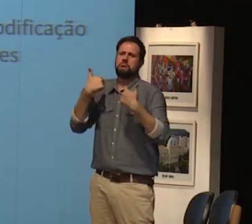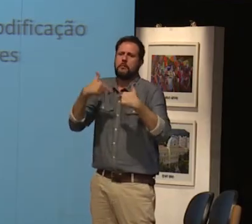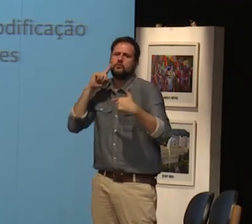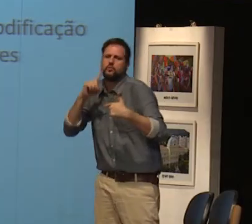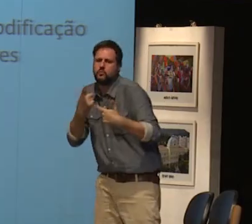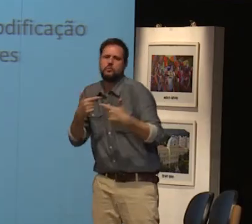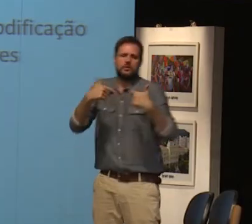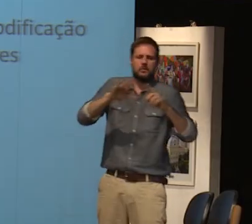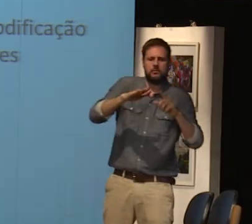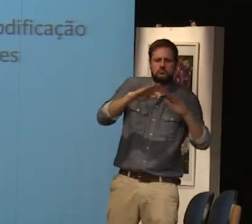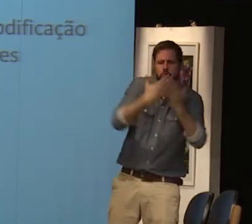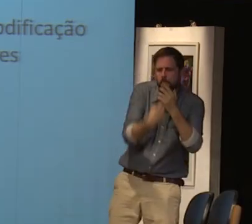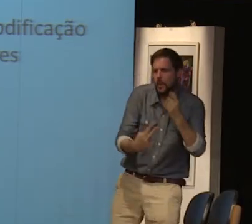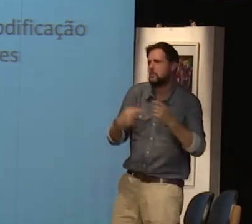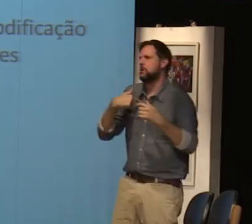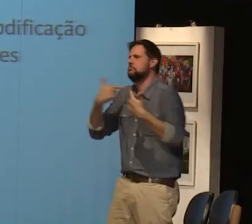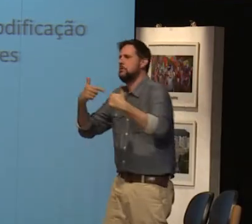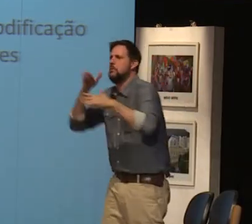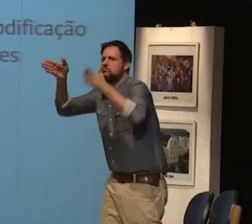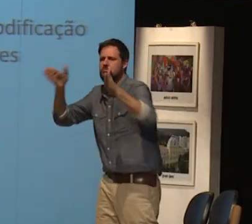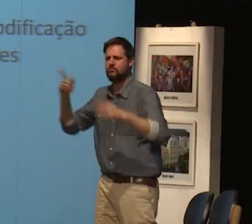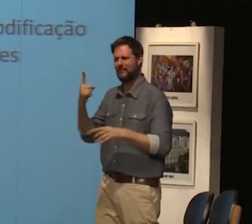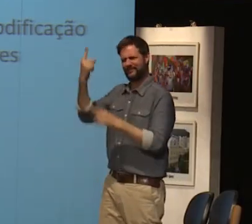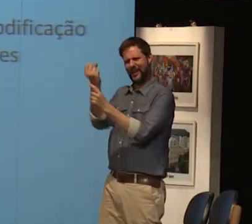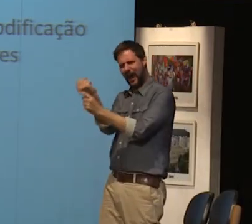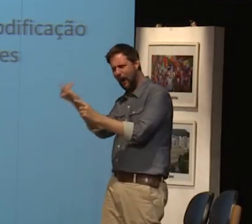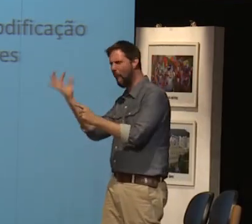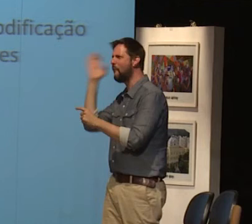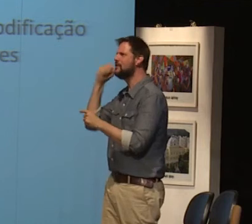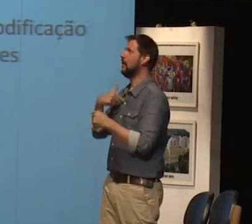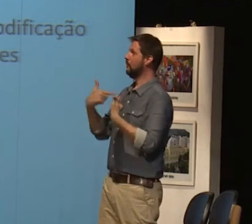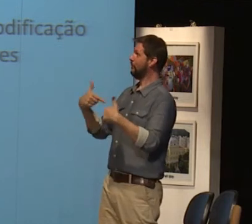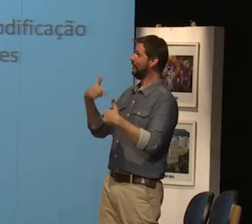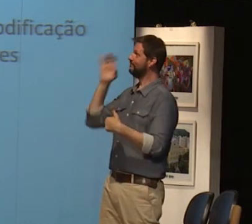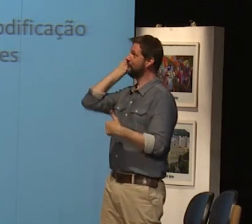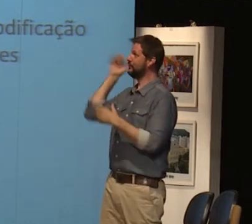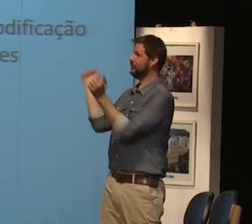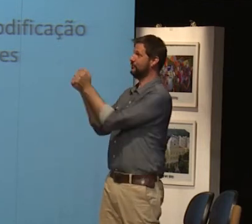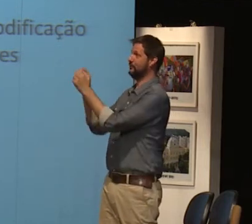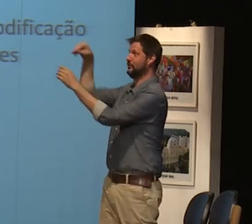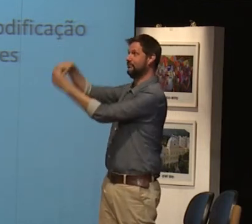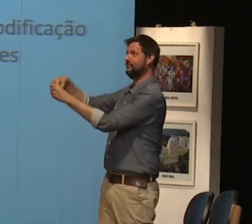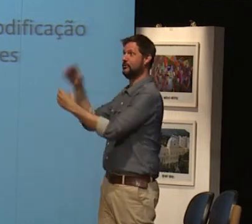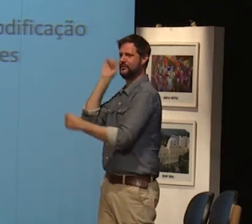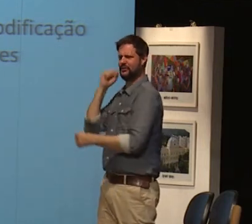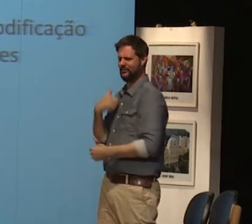você, né, vai trabalhar com surdos, né? Então você vai ter algumas escolas bilíngues. Eu quero